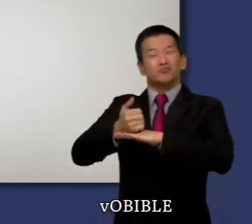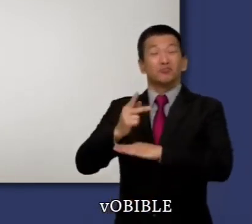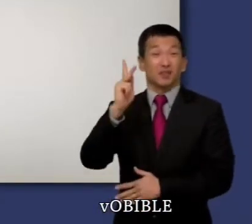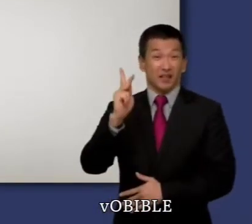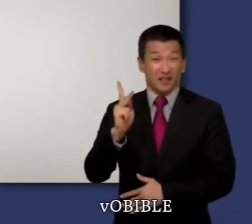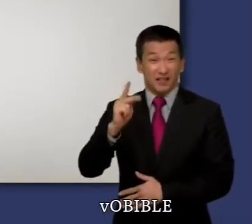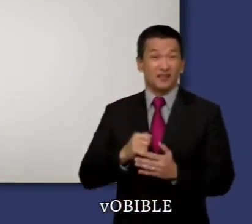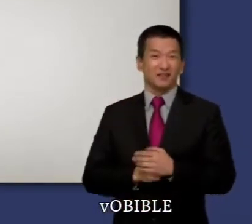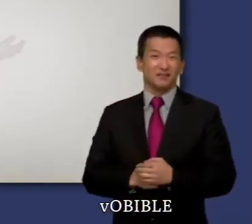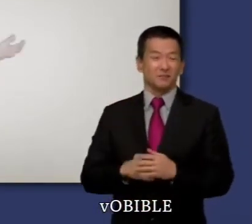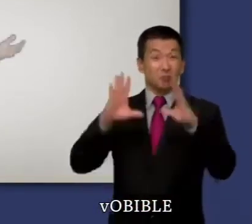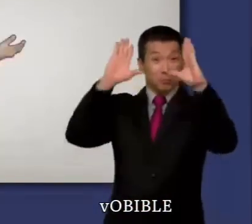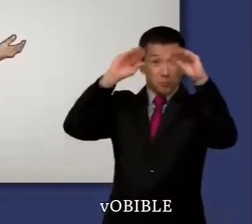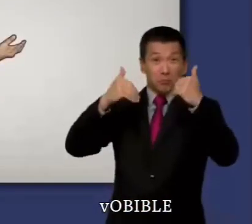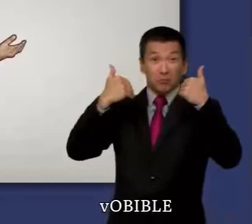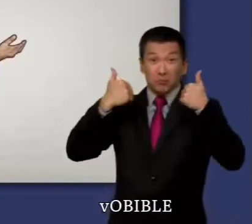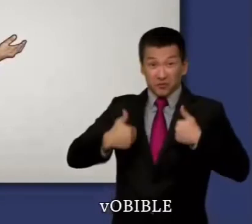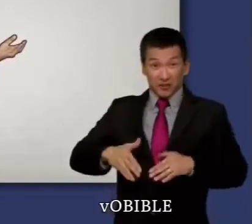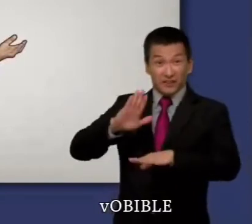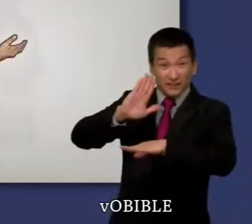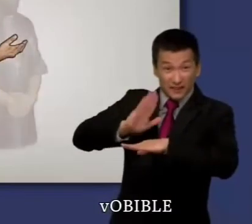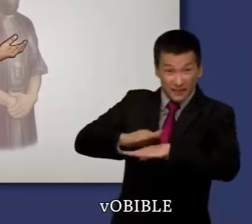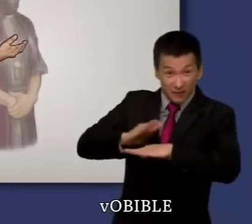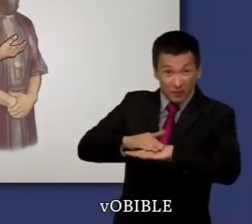ayant rédigé les 24 premiers chapitres.